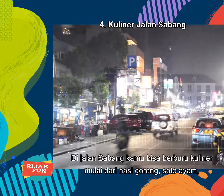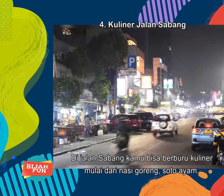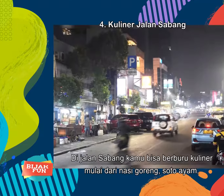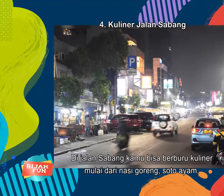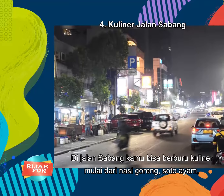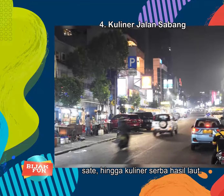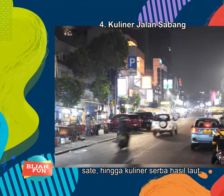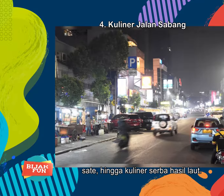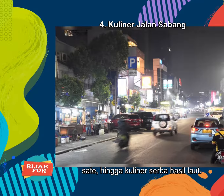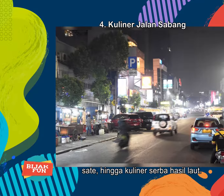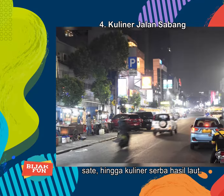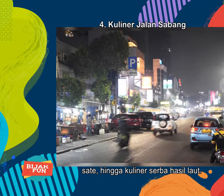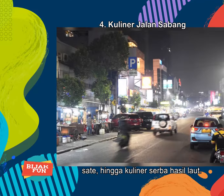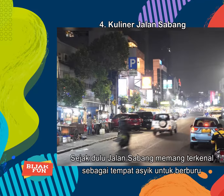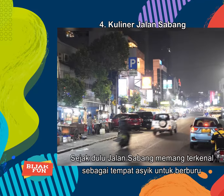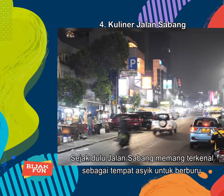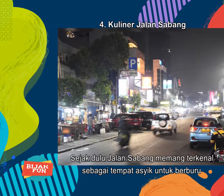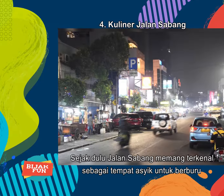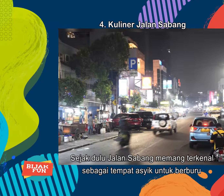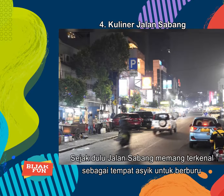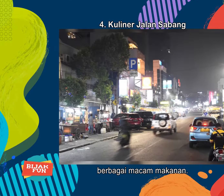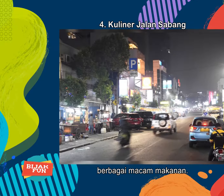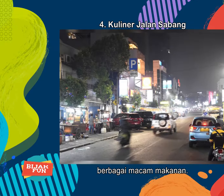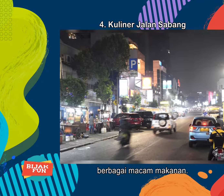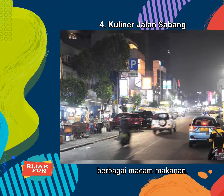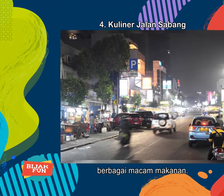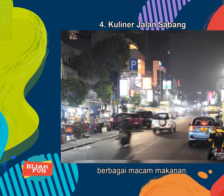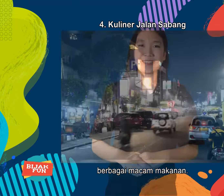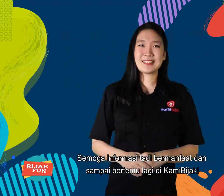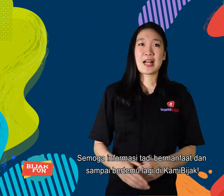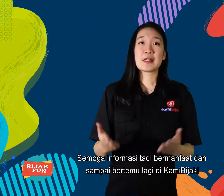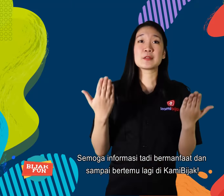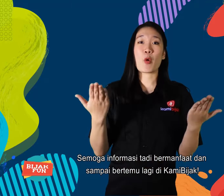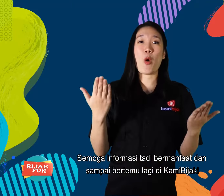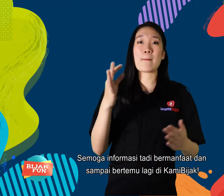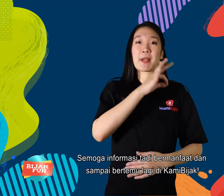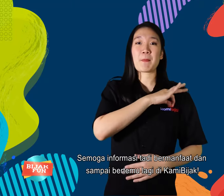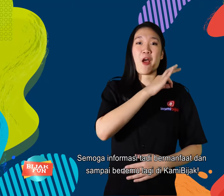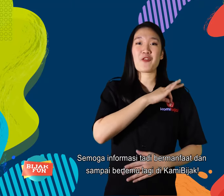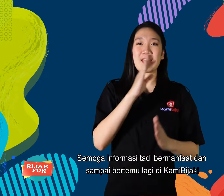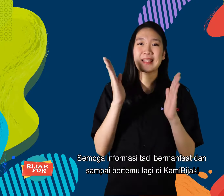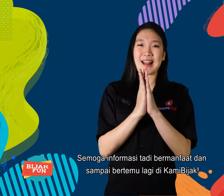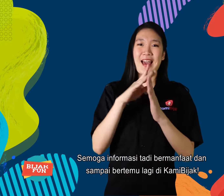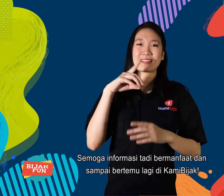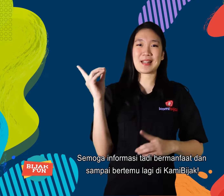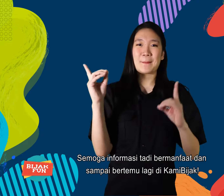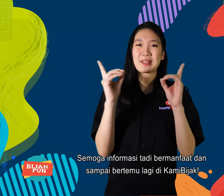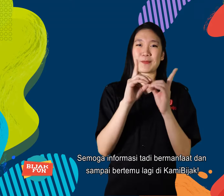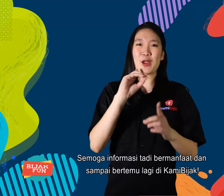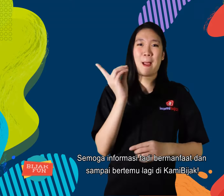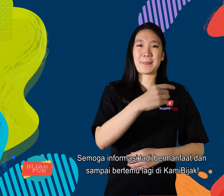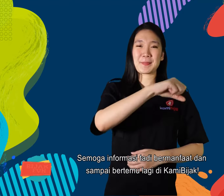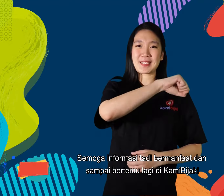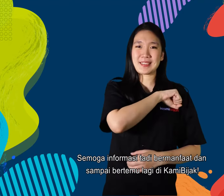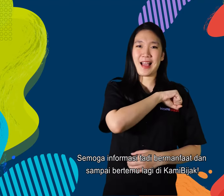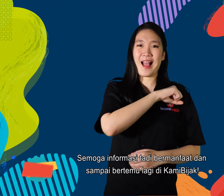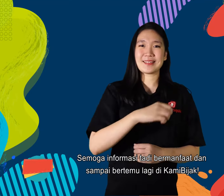kuliner Jalan Sabang. Semoga informasi tadi bermanfaat dan sampai ketemu lagi di Kami Bijak.